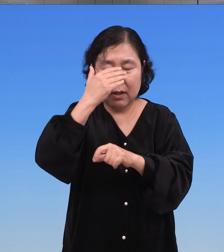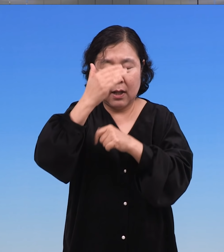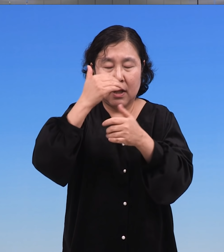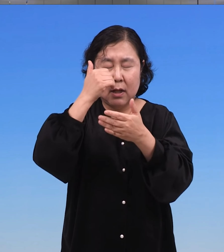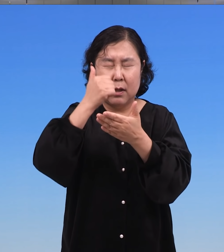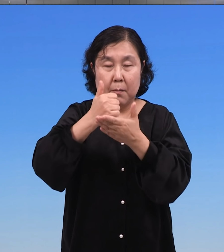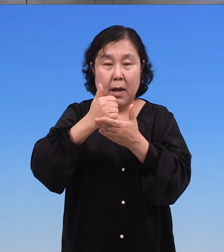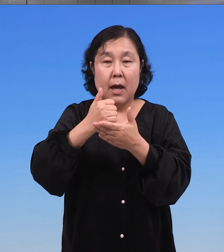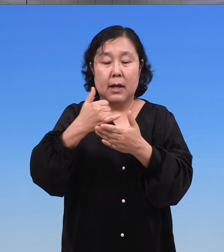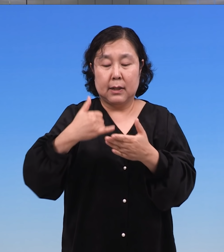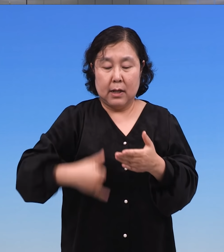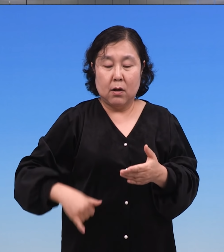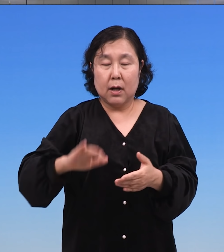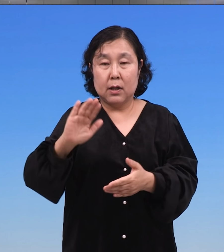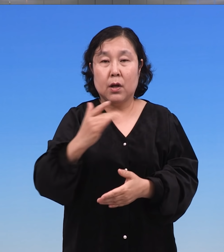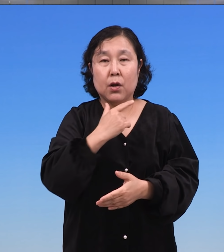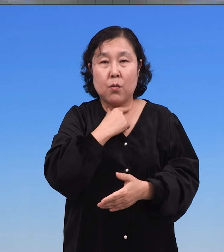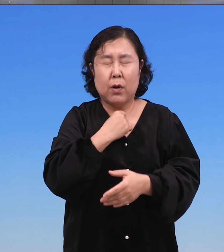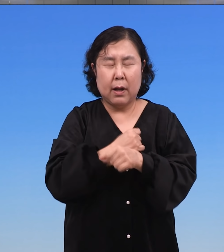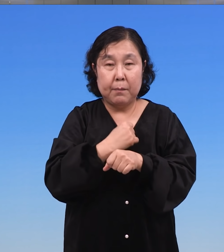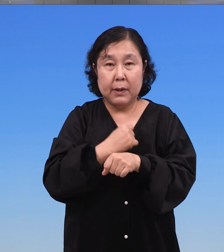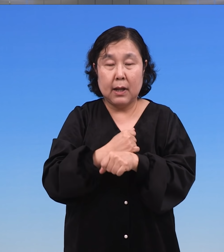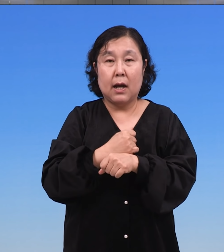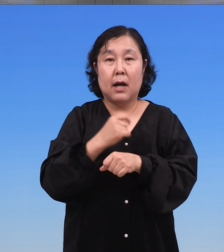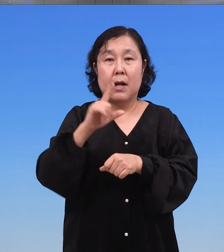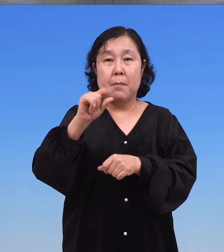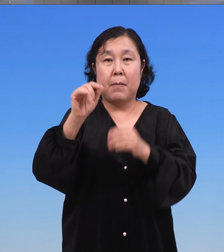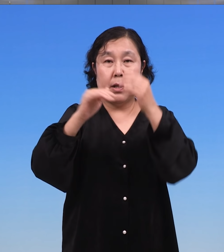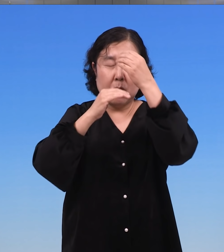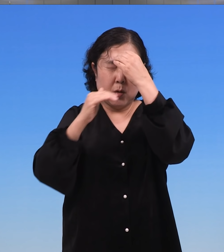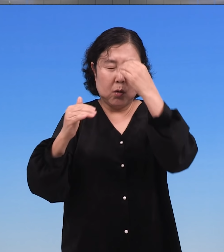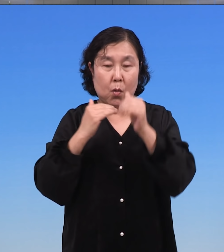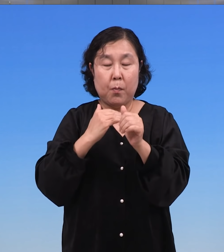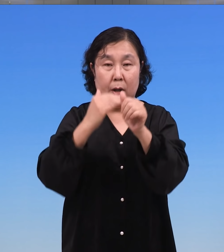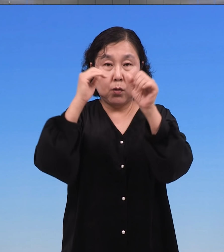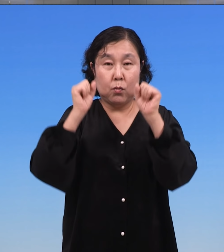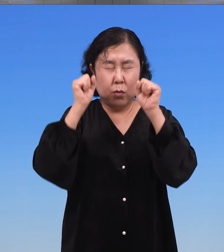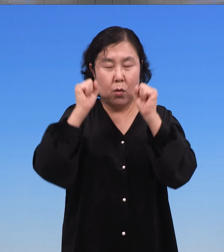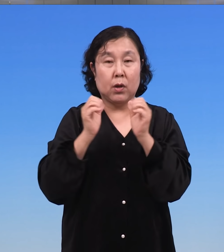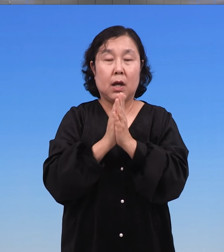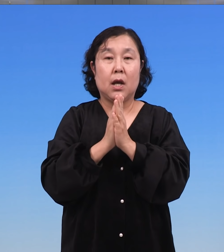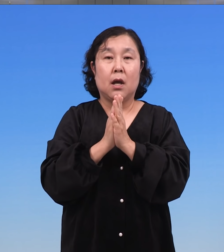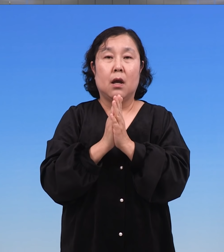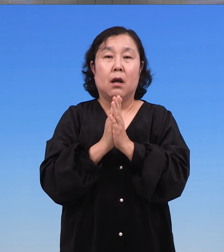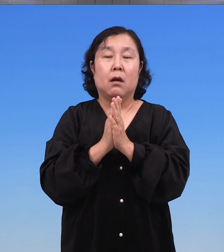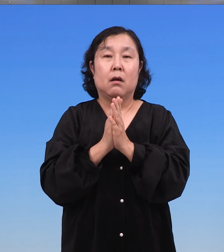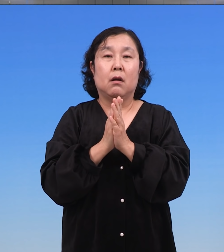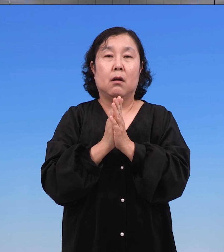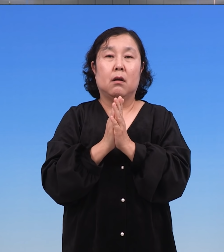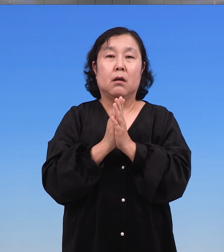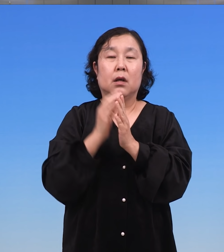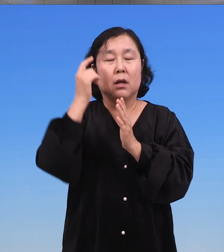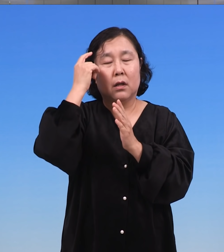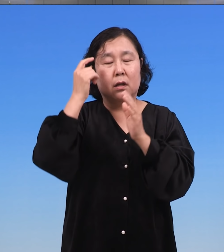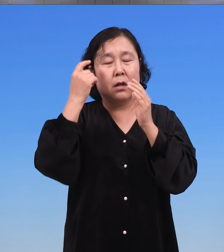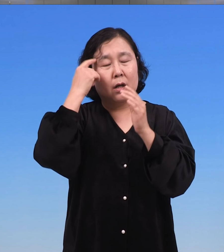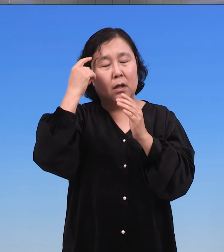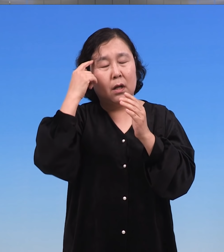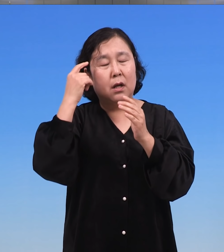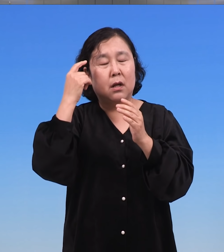하나님의 자녀로 나아가기를 원합니다. 하나님, 일만소도 파송운동이 인간의 생각이 개입되지 않도록 막아주시고